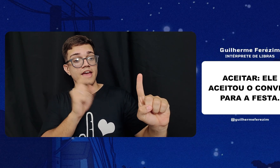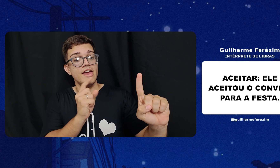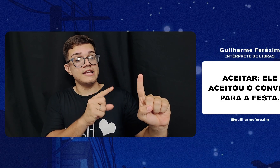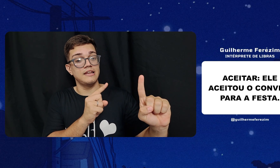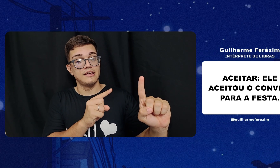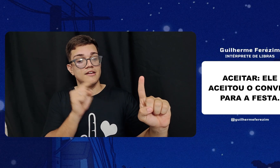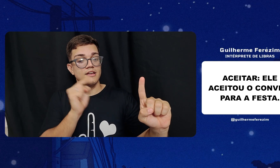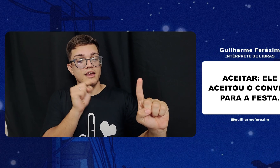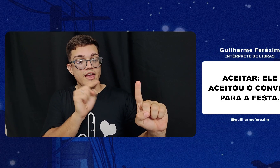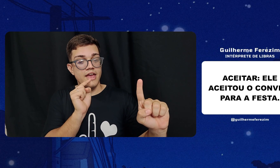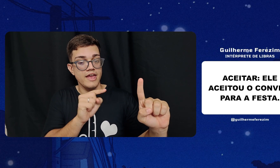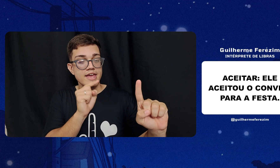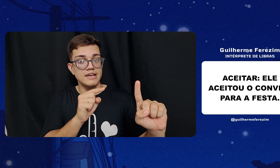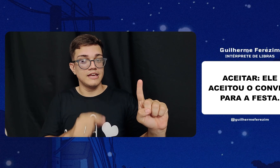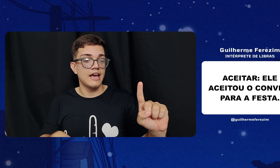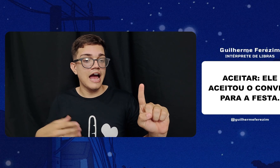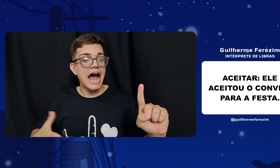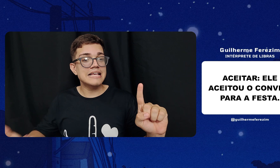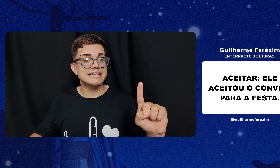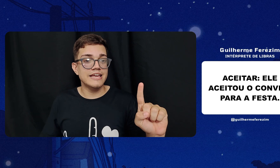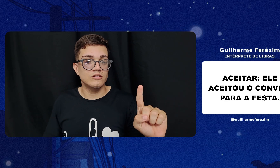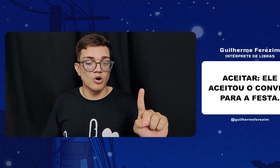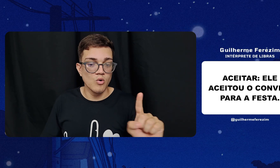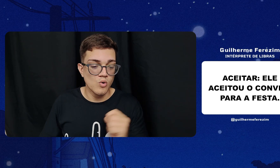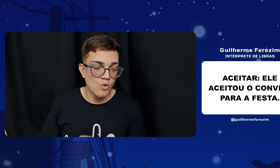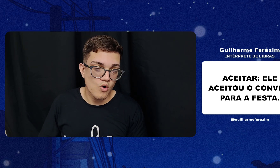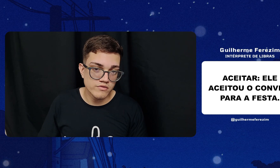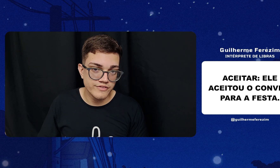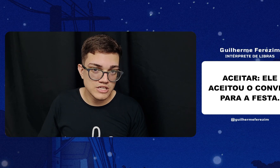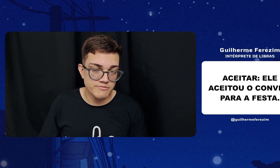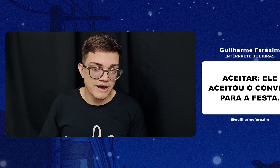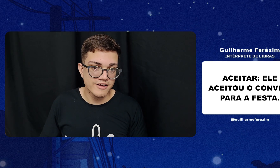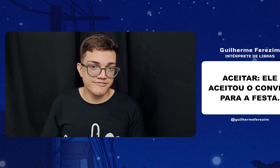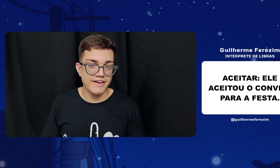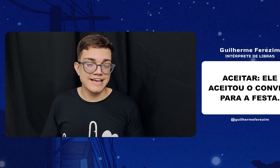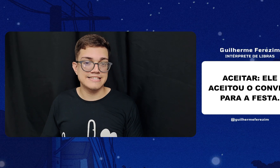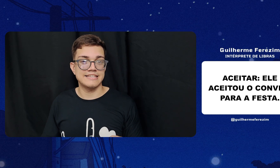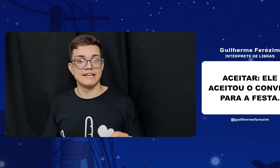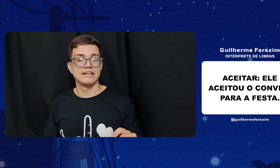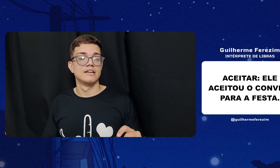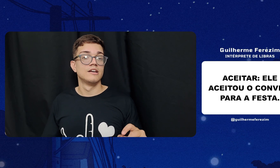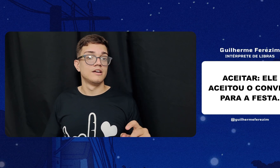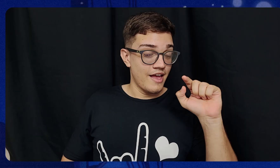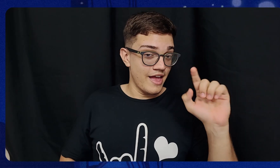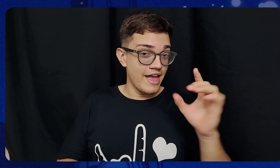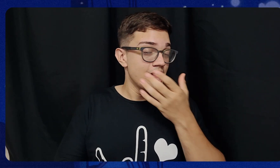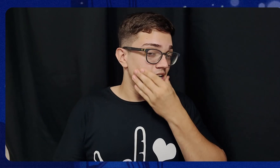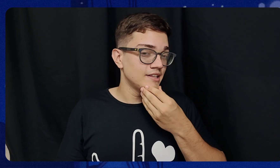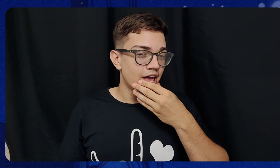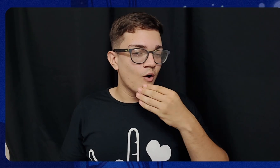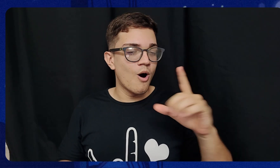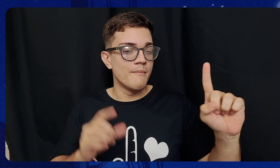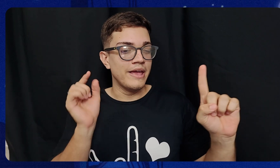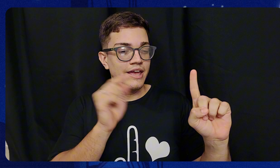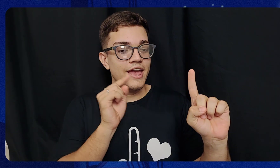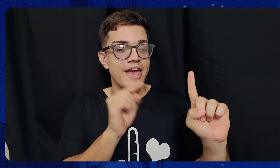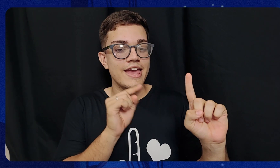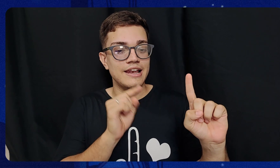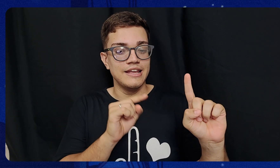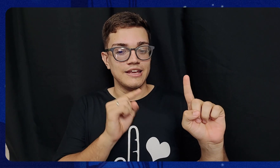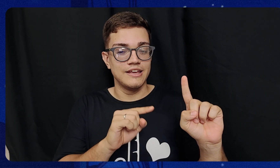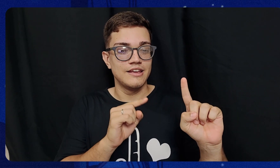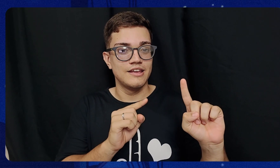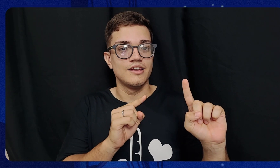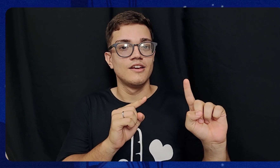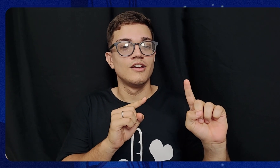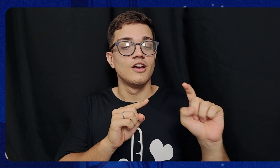aí, ele aceitou o convite para a festa. Ele, né, homem,